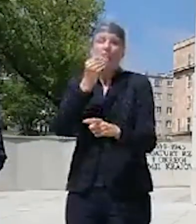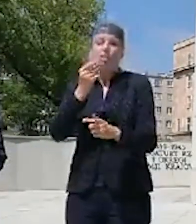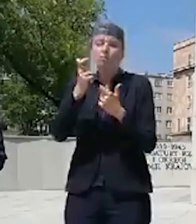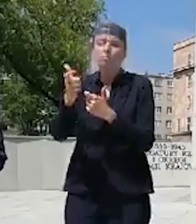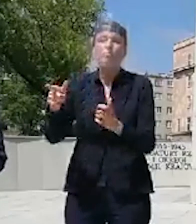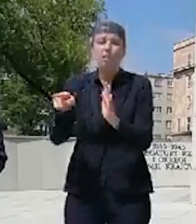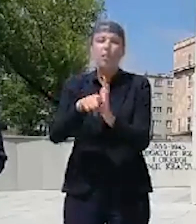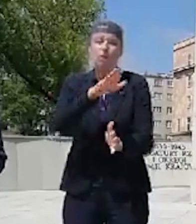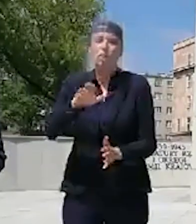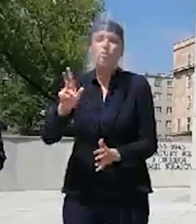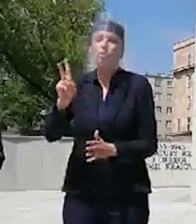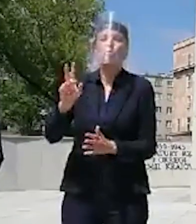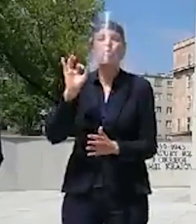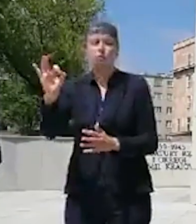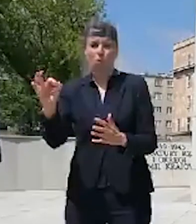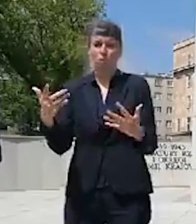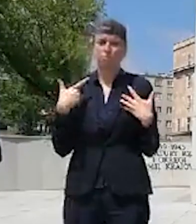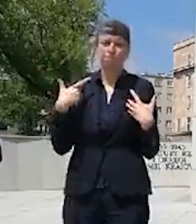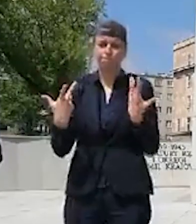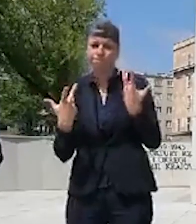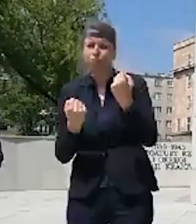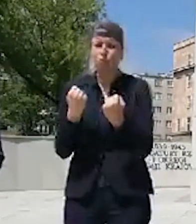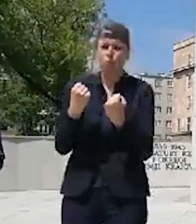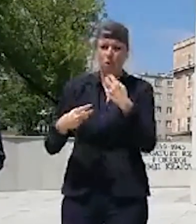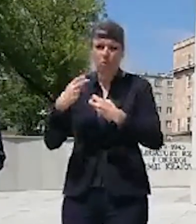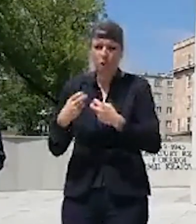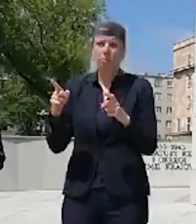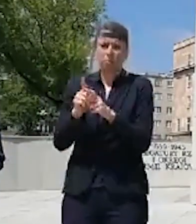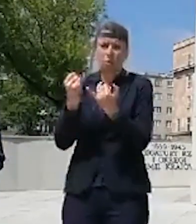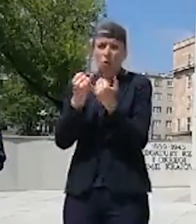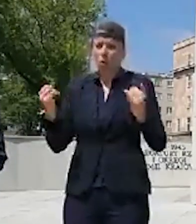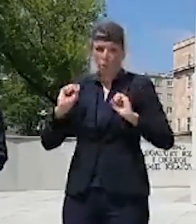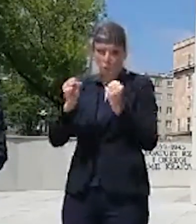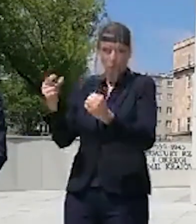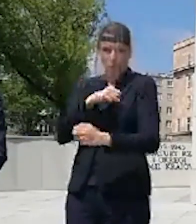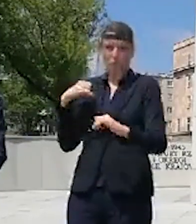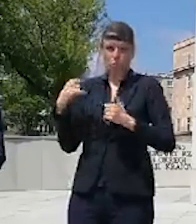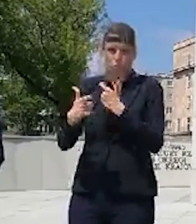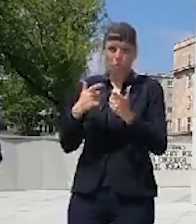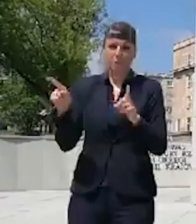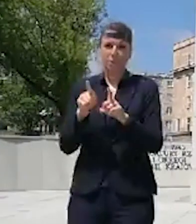kulturalne, to mnóstwo różnych rzeczy, którymi samorządy na co dzień się zajmują, to sprawna komunikacja